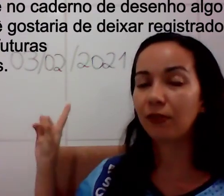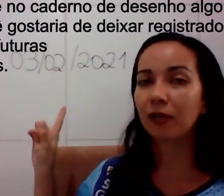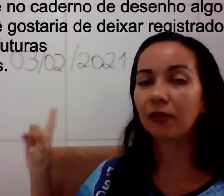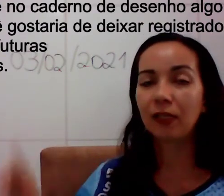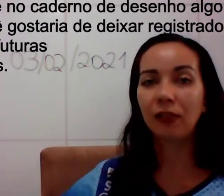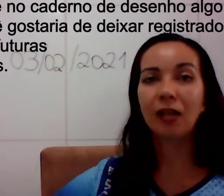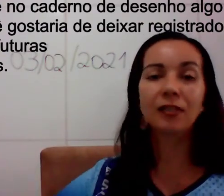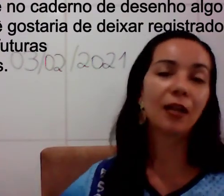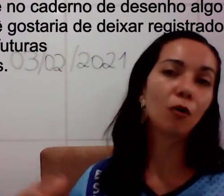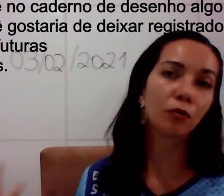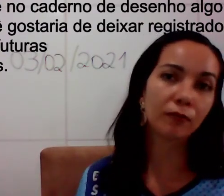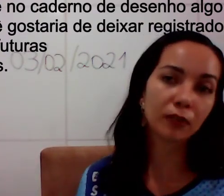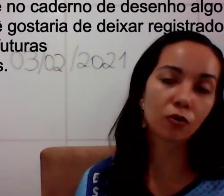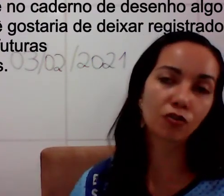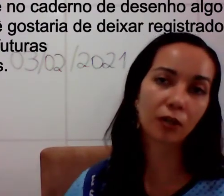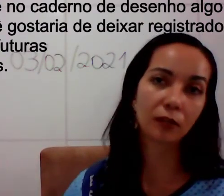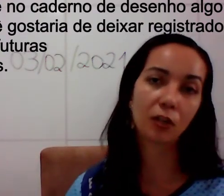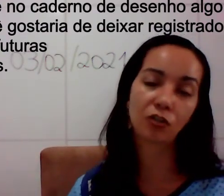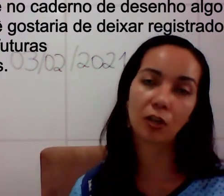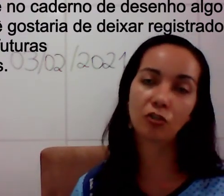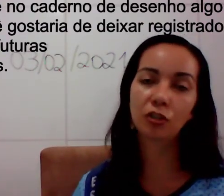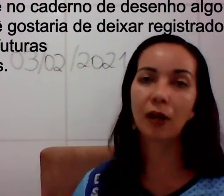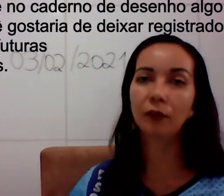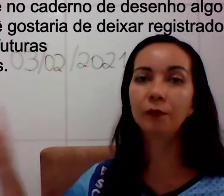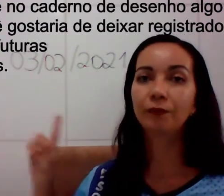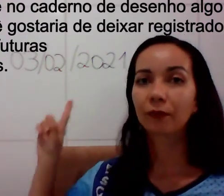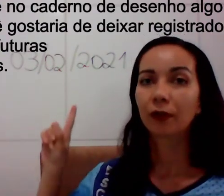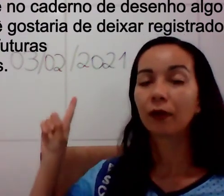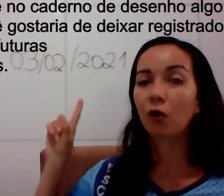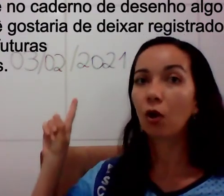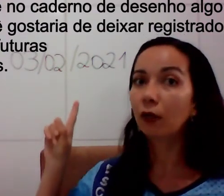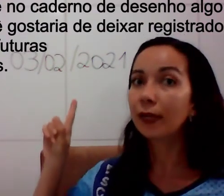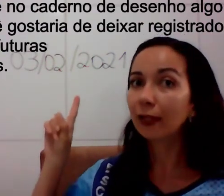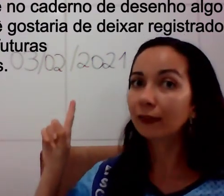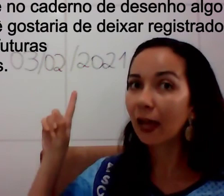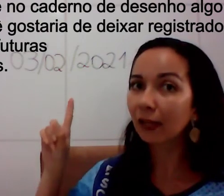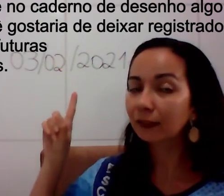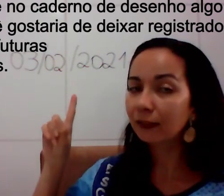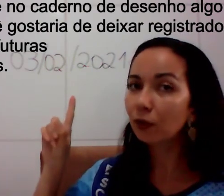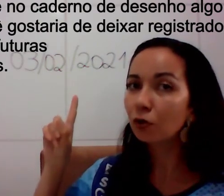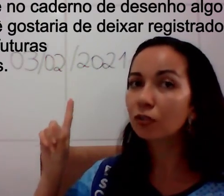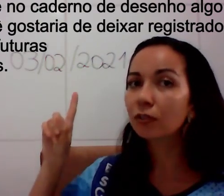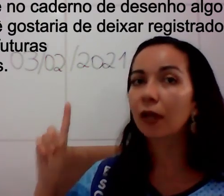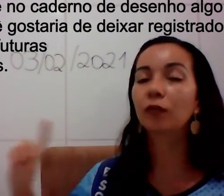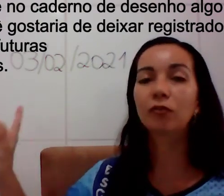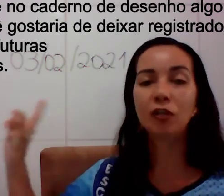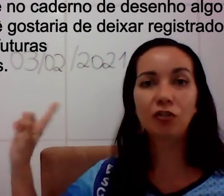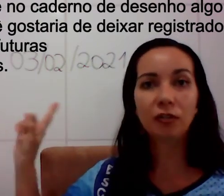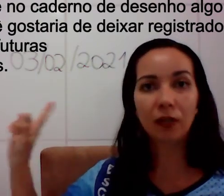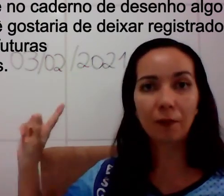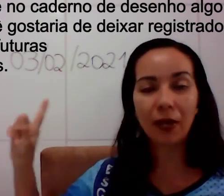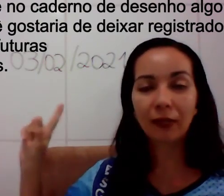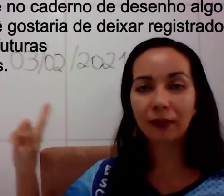atividade aqui. Desenhe algo que você gostaria de deixar registrado. Coloque a data de hoje, certo? Deixe sempre a